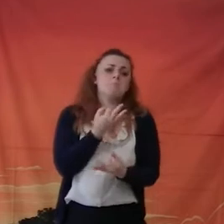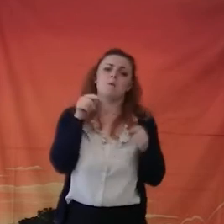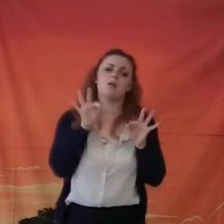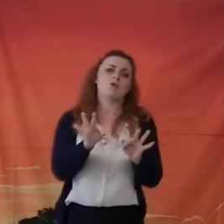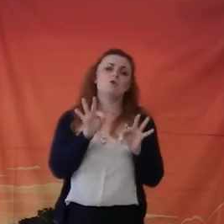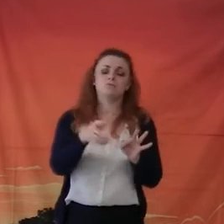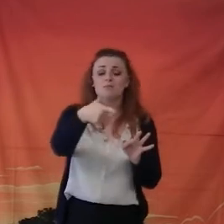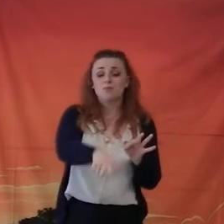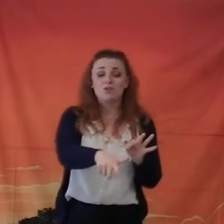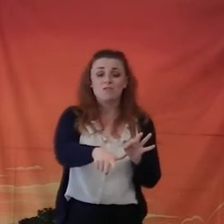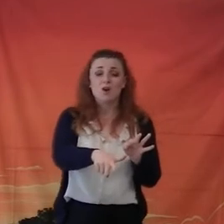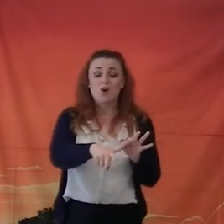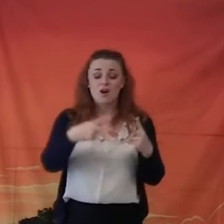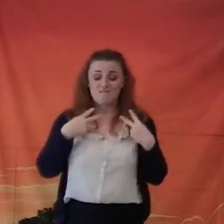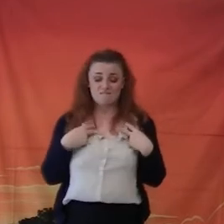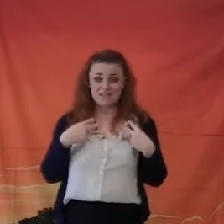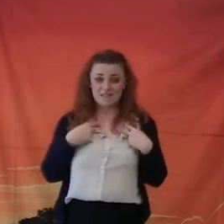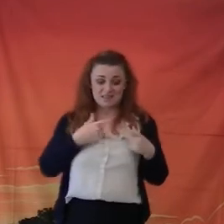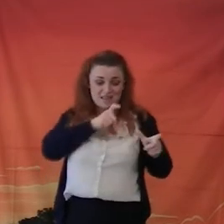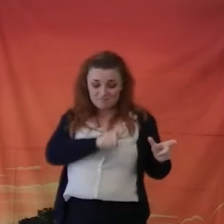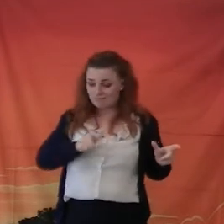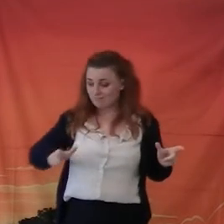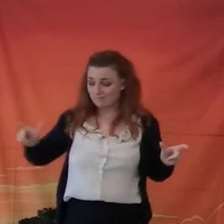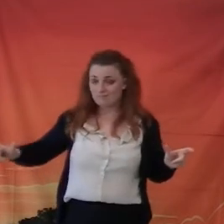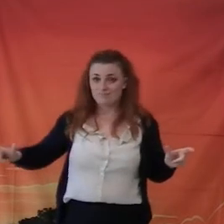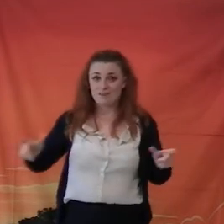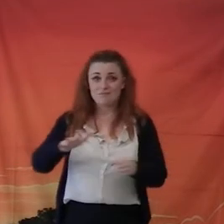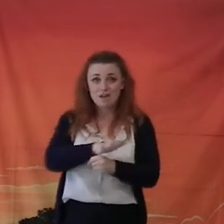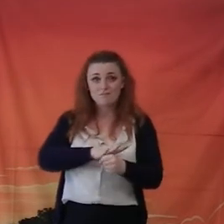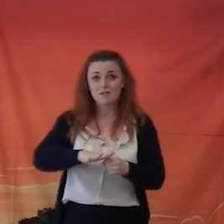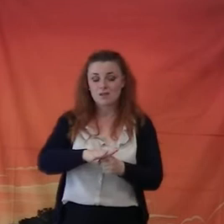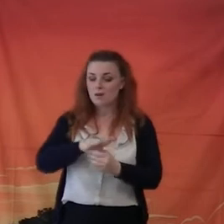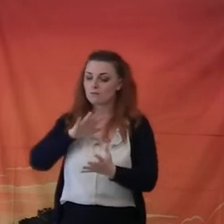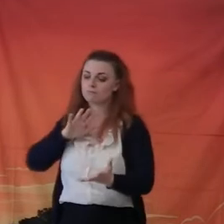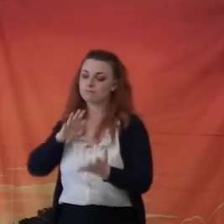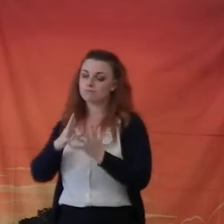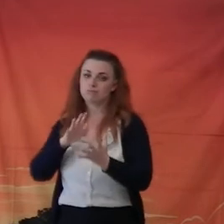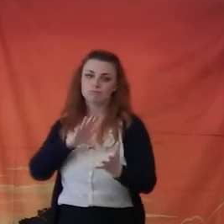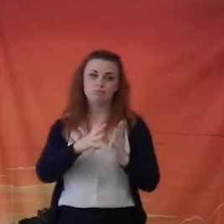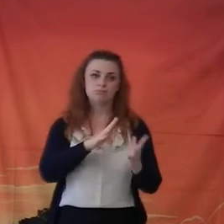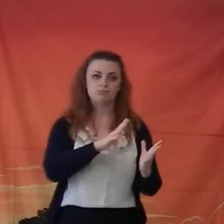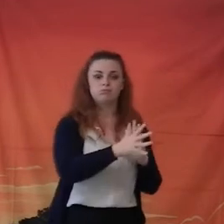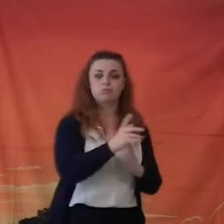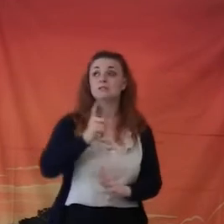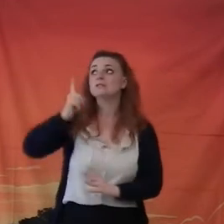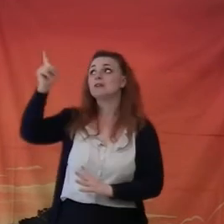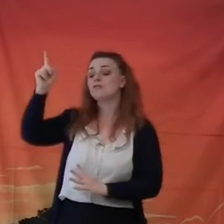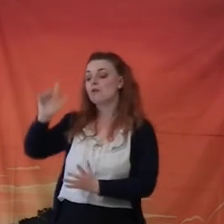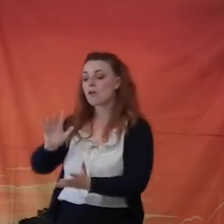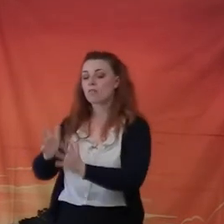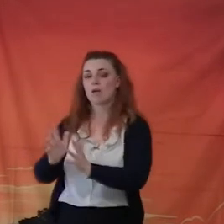stata cambiata, le nostre vite sono state trasformate dal Signore attraverso il modo di